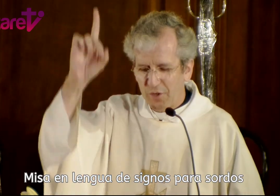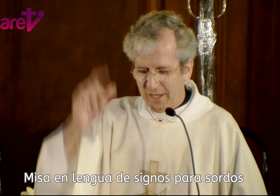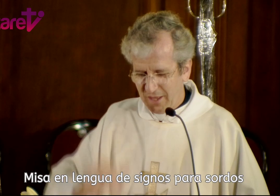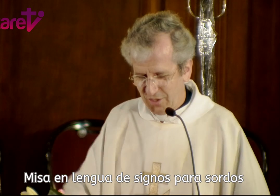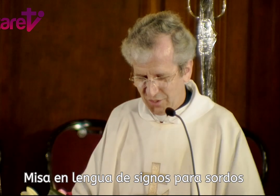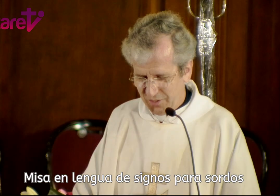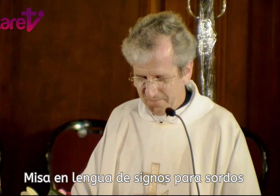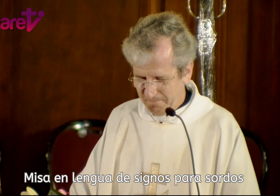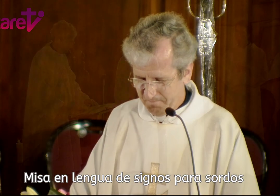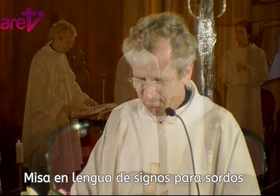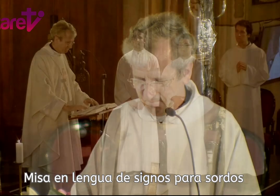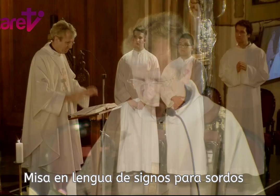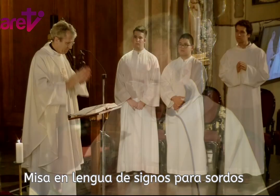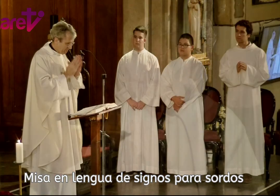de Dios.